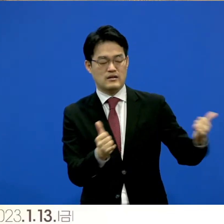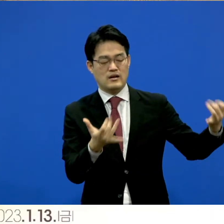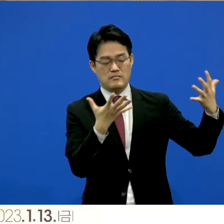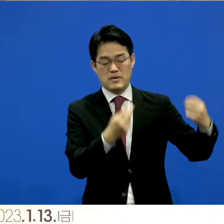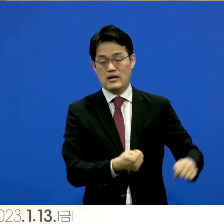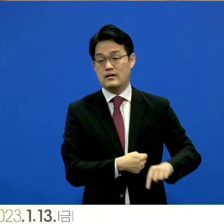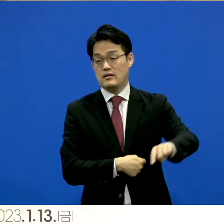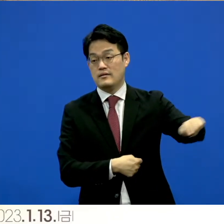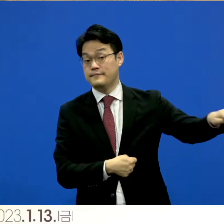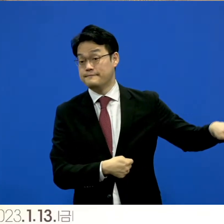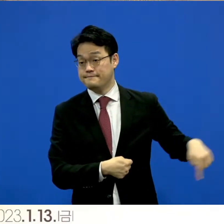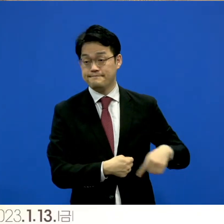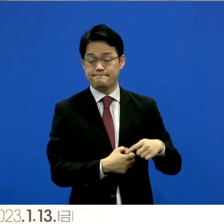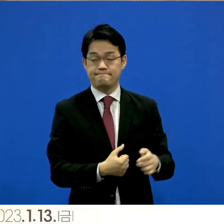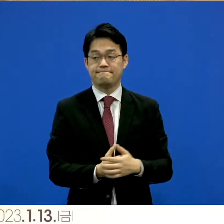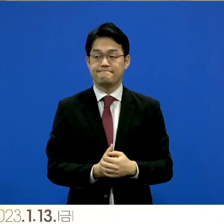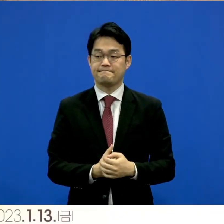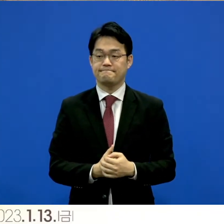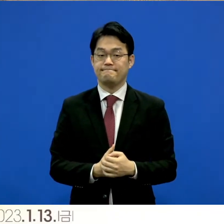있어요.